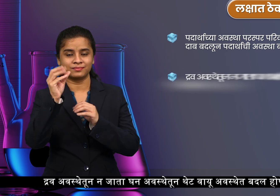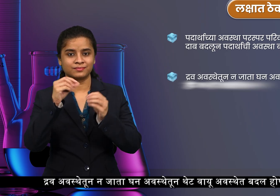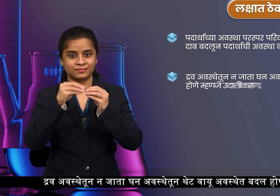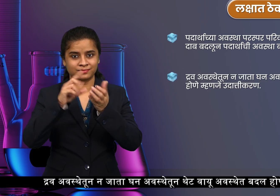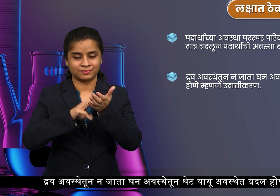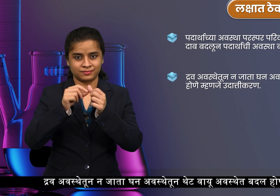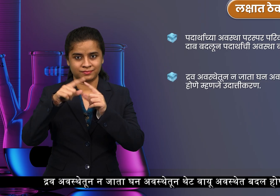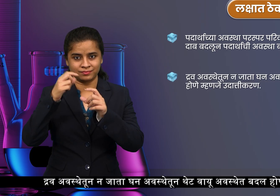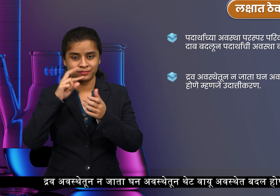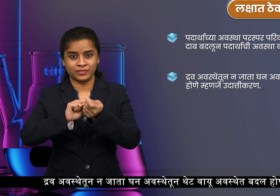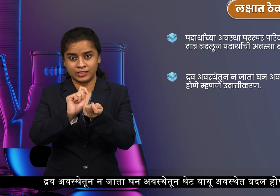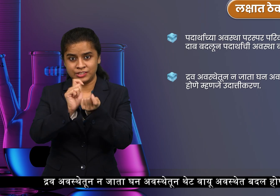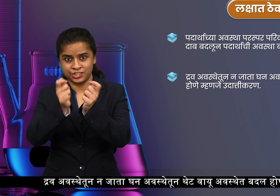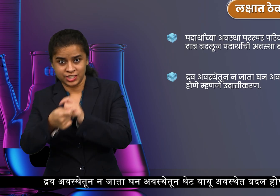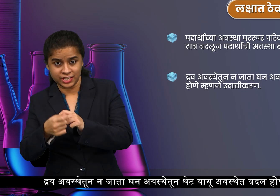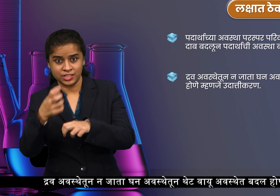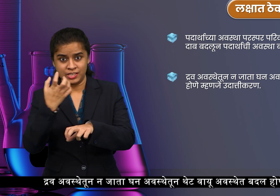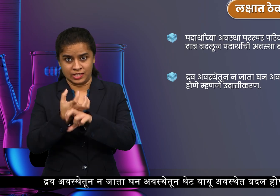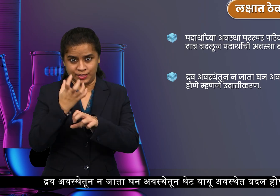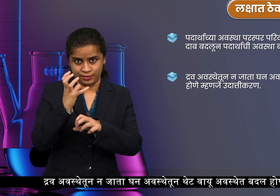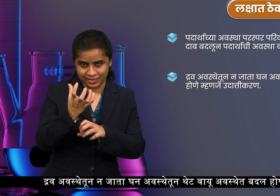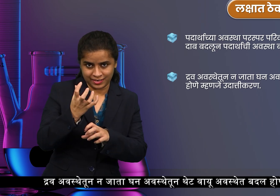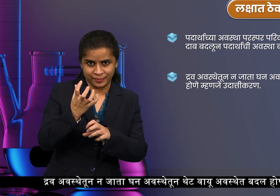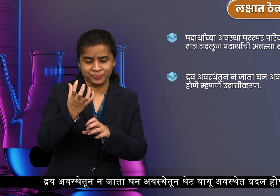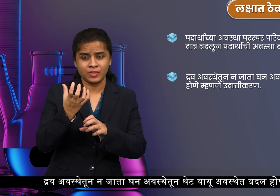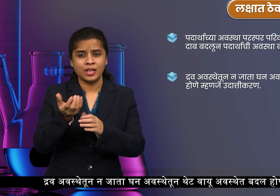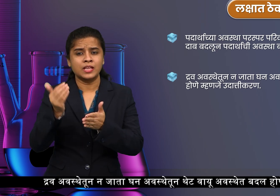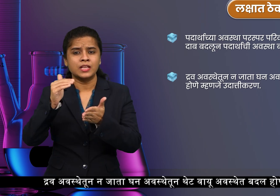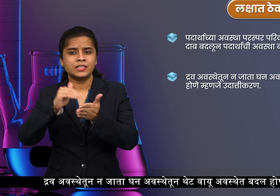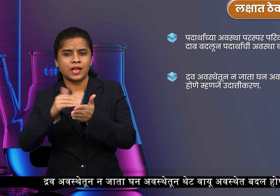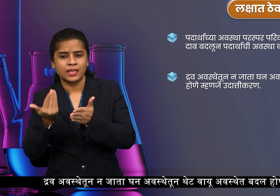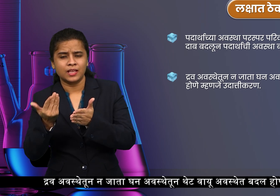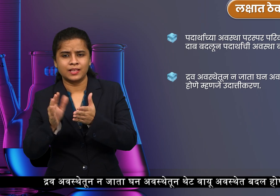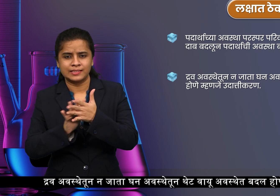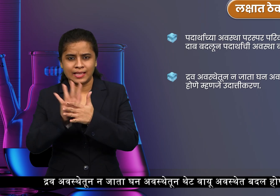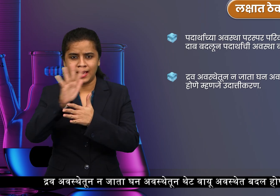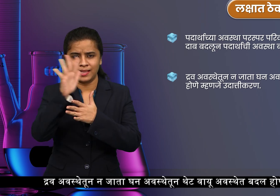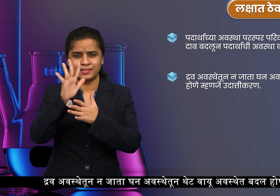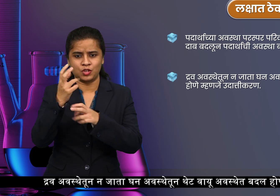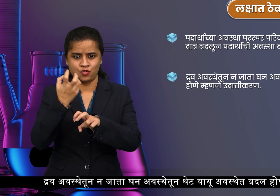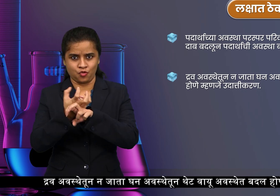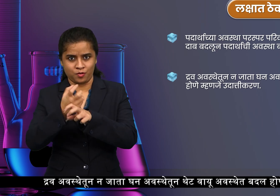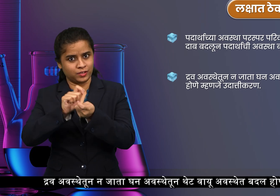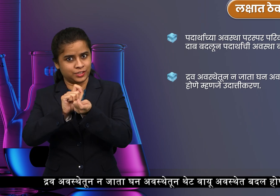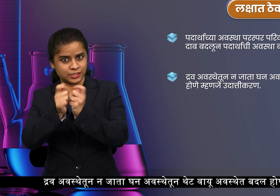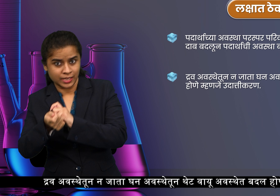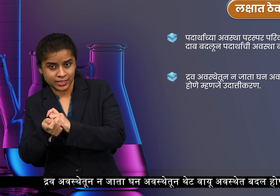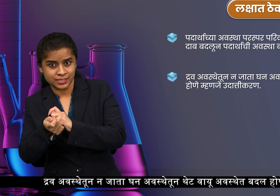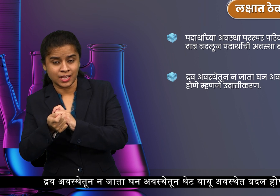द्रव अवस्थेतून न जाता घन अवस्थेतून थेट वायू अवस्थेत बदल होणे म्हणजे उदात्तीकरण